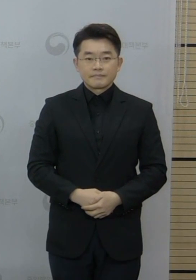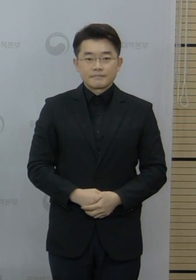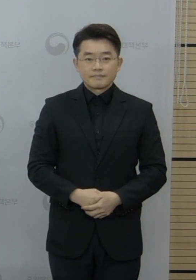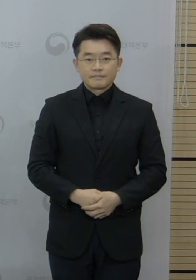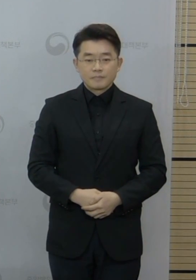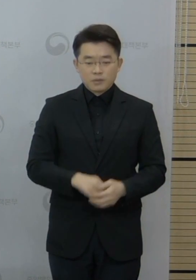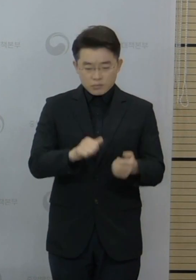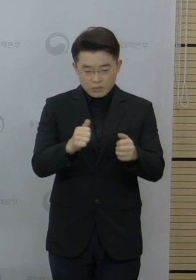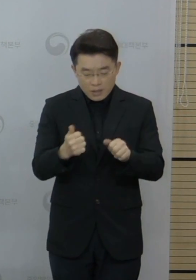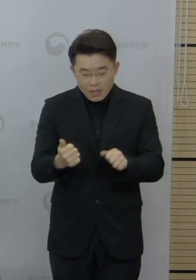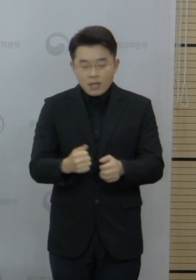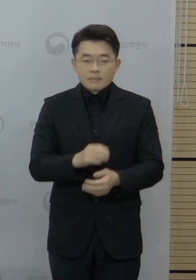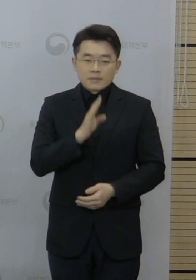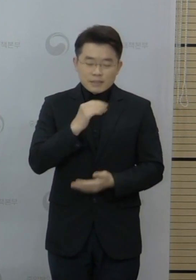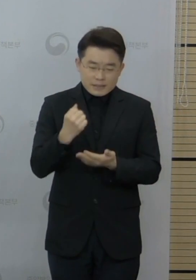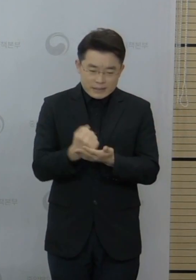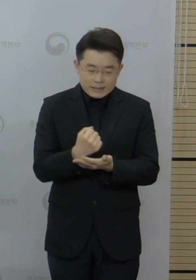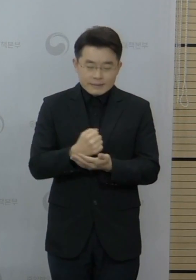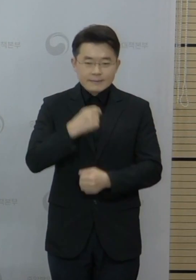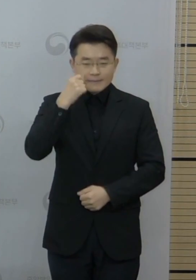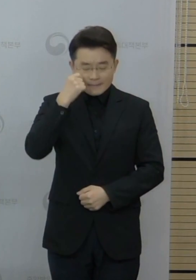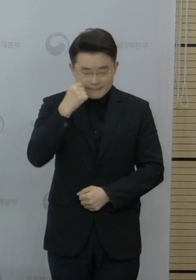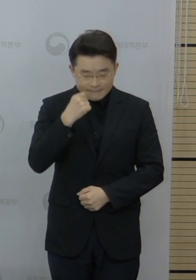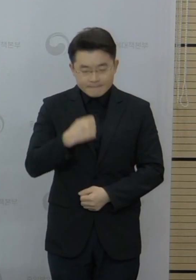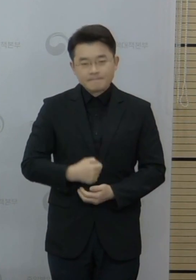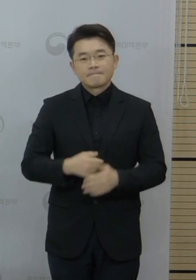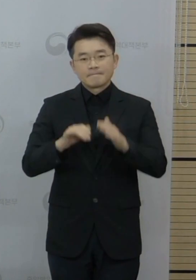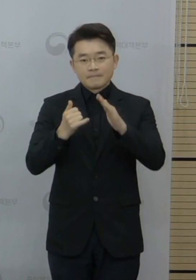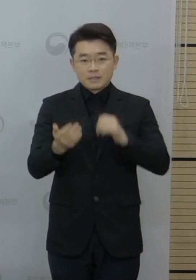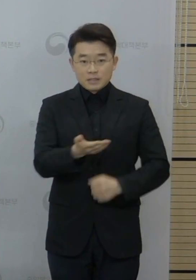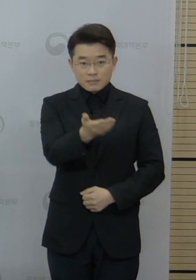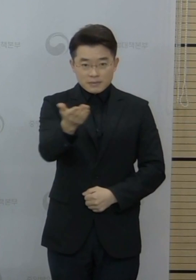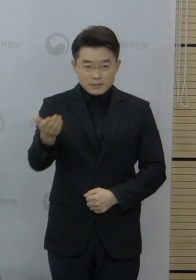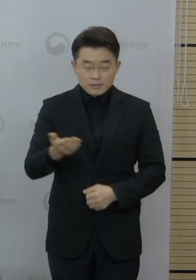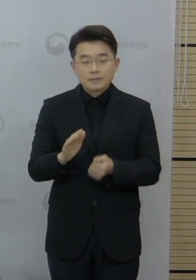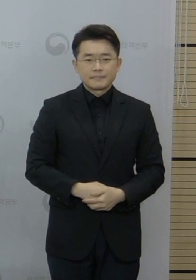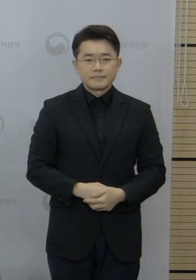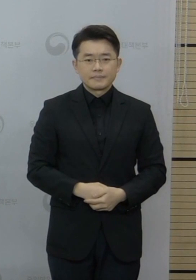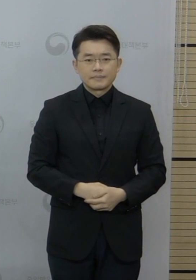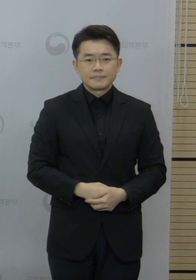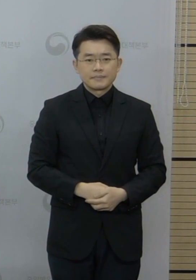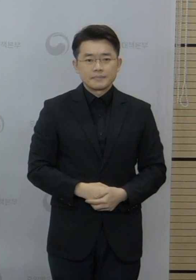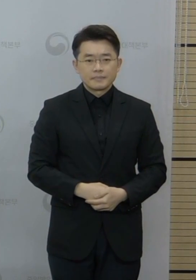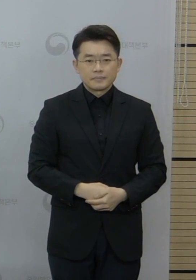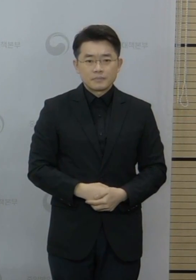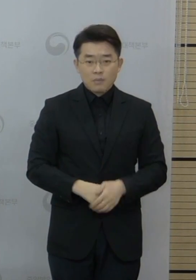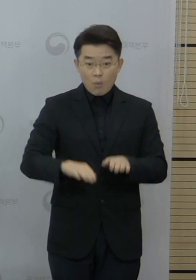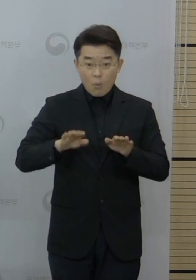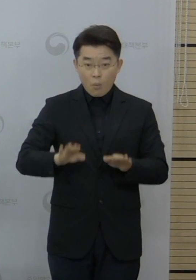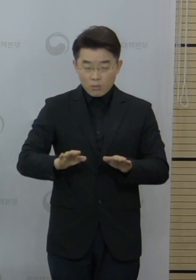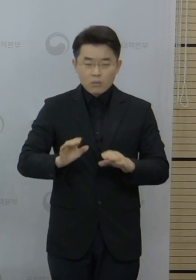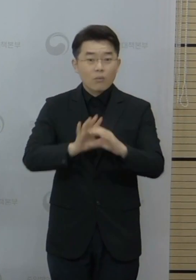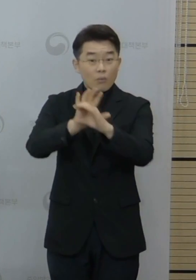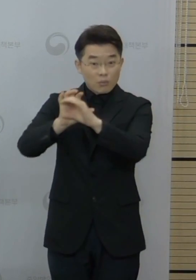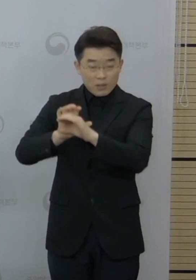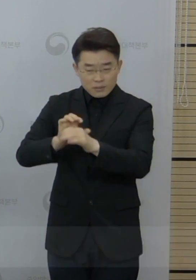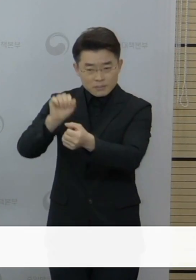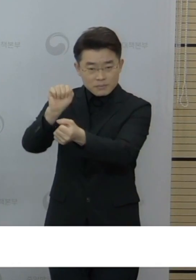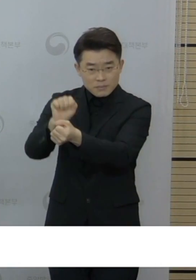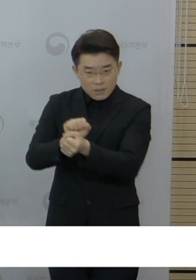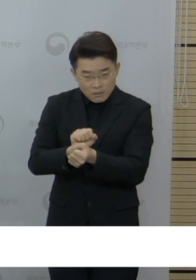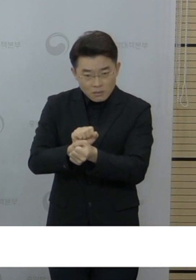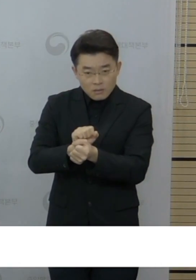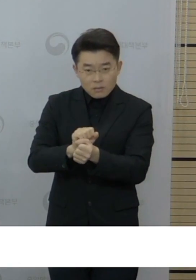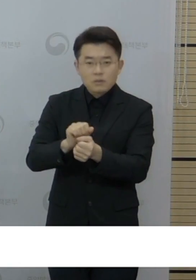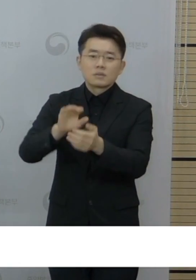삼가 고인의 명복을 빌고 유족께는 심심한 위로의 말씀을 드립니다. 오늘은 코로나19의 감염이 위험